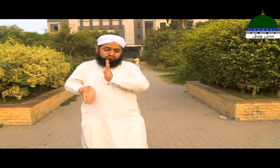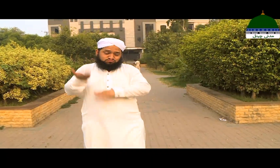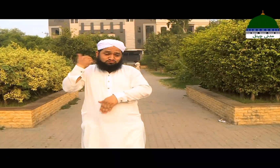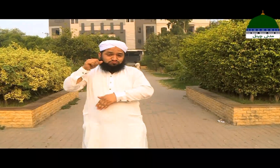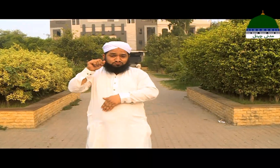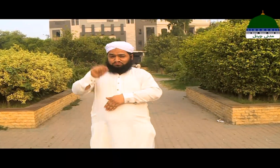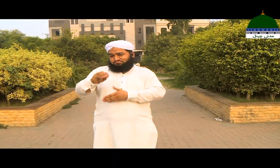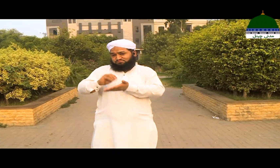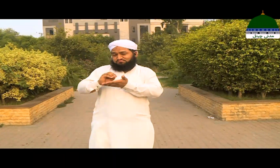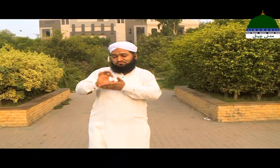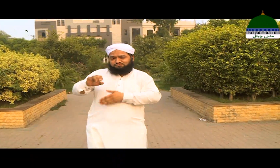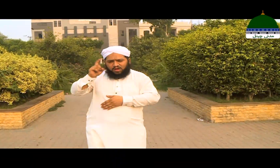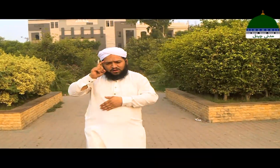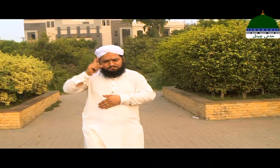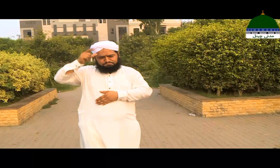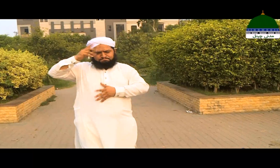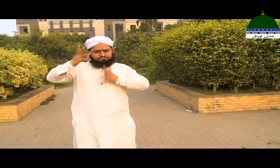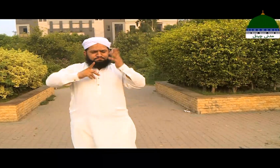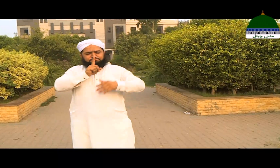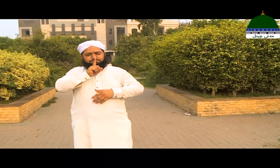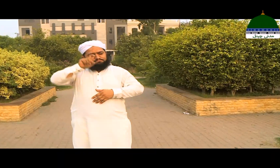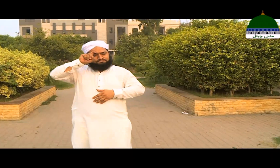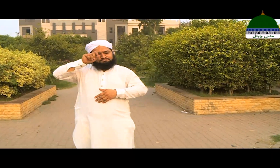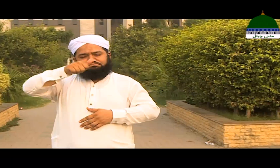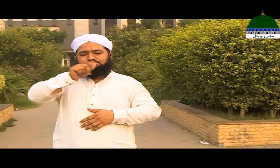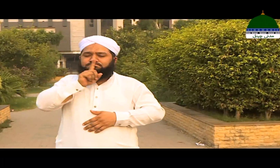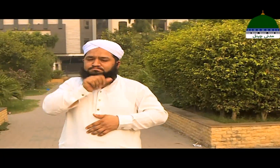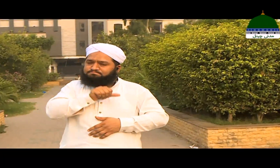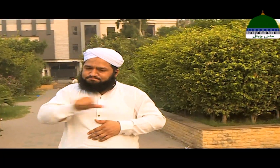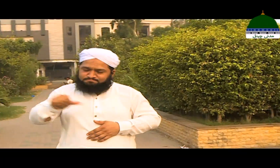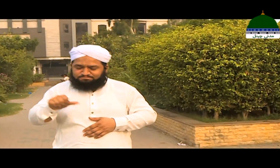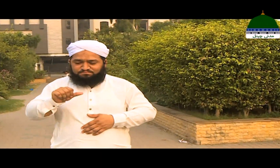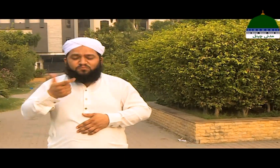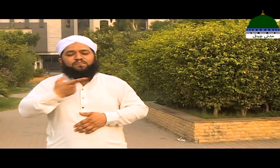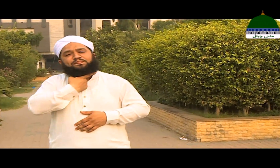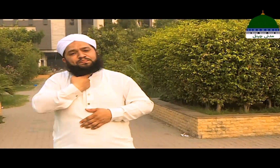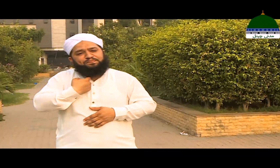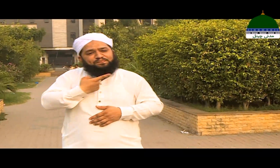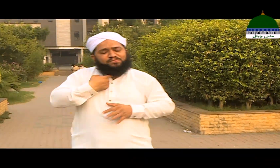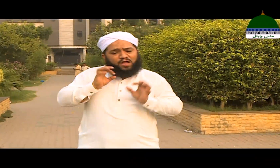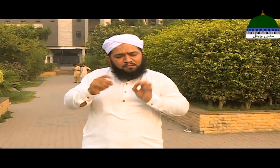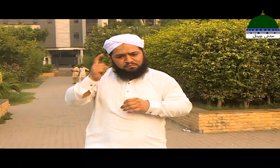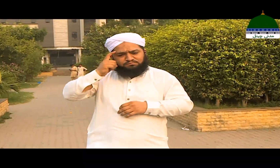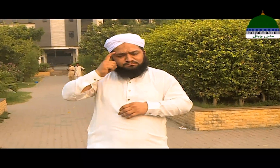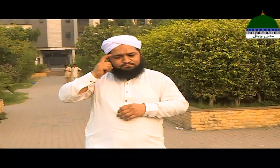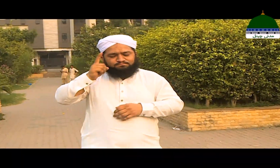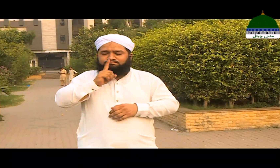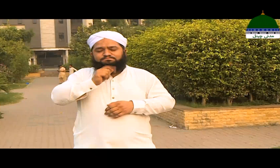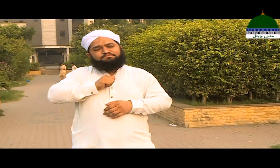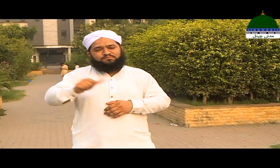کہیں زیادہ ہے، لہٰذا مجھے پریشان نہیں ہونا چاہیے۔ اس طرح اس لالچی شخص نے اپنے آپ کو مطمئن کر لیا۔